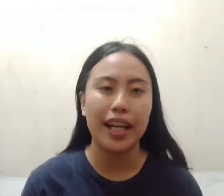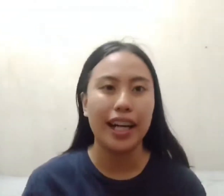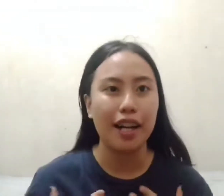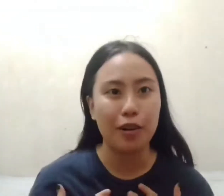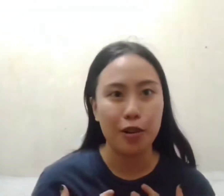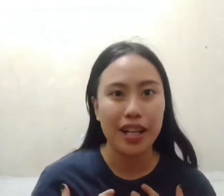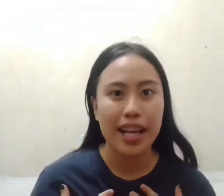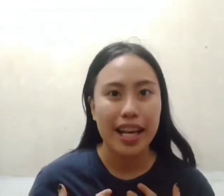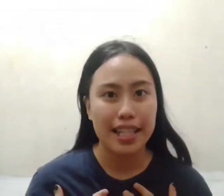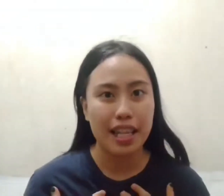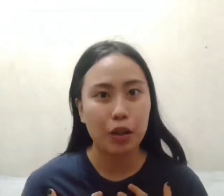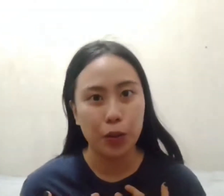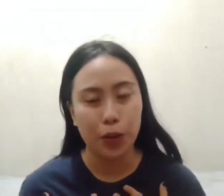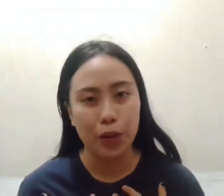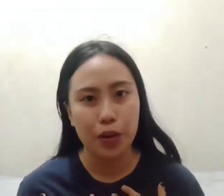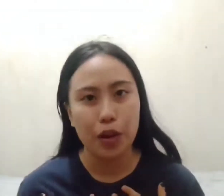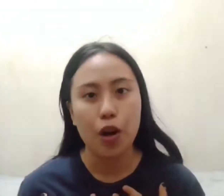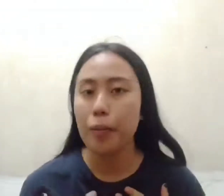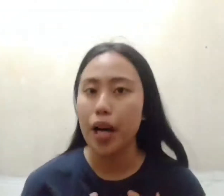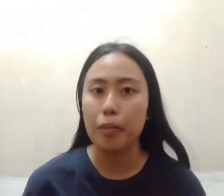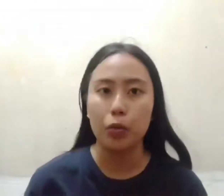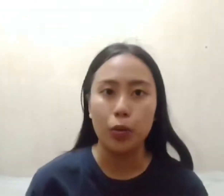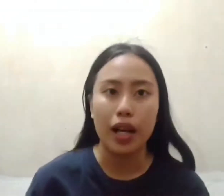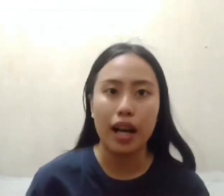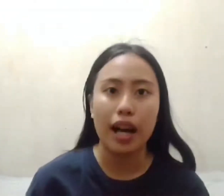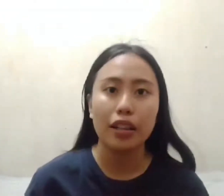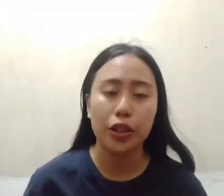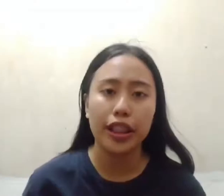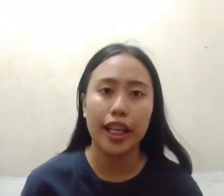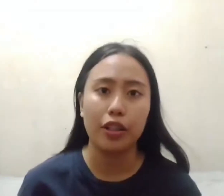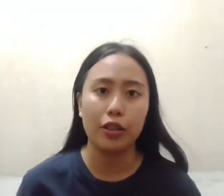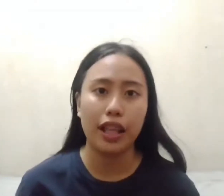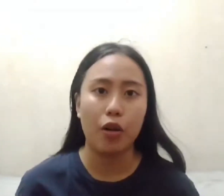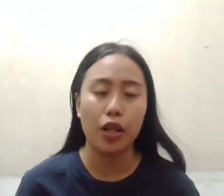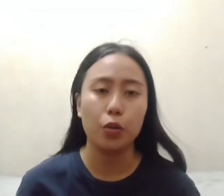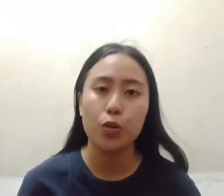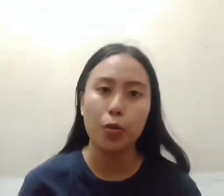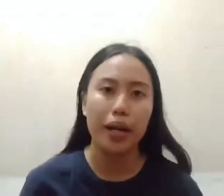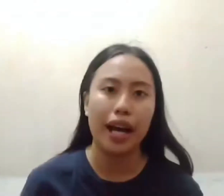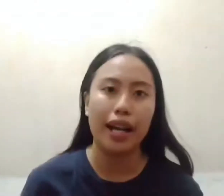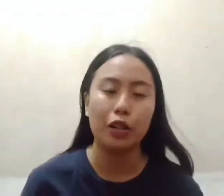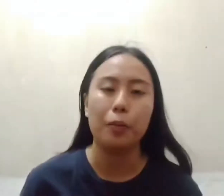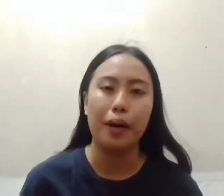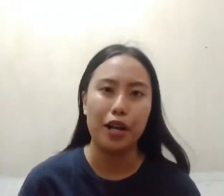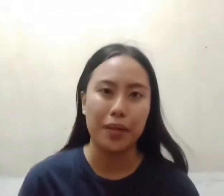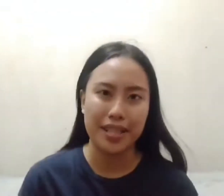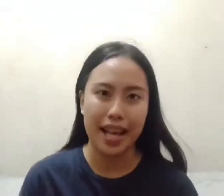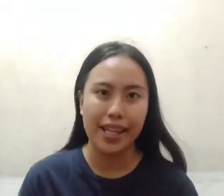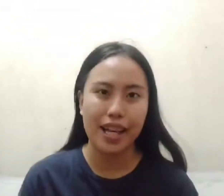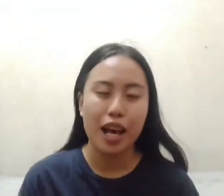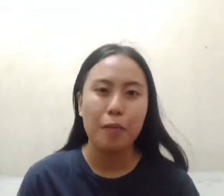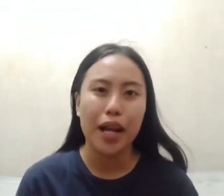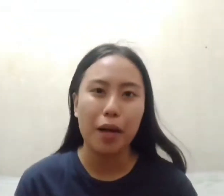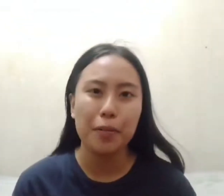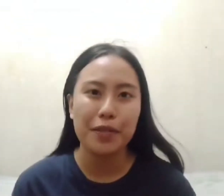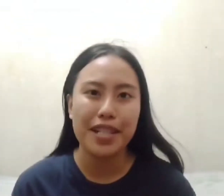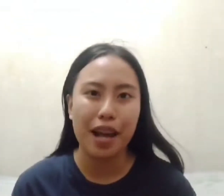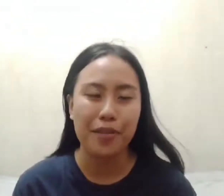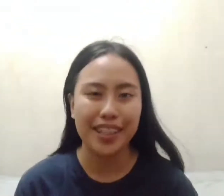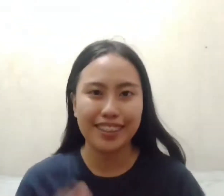matulungan na kagaya ko, isang guro, o mga magulang at ordinaryong tao na gustong mag-aral kung paano mag-sign. Marami pong